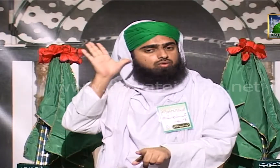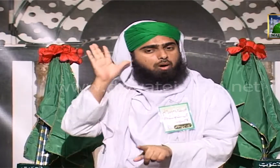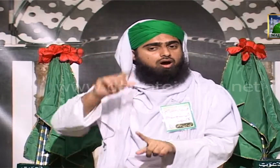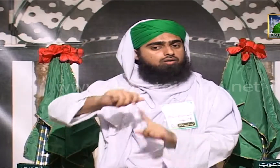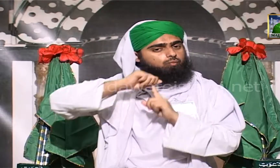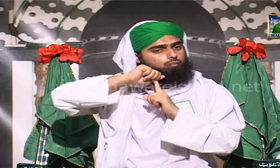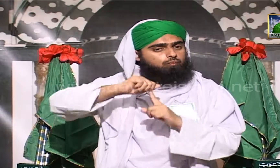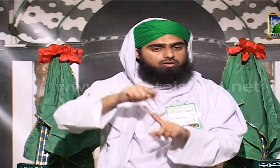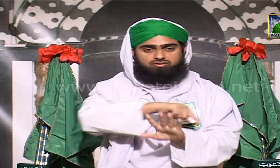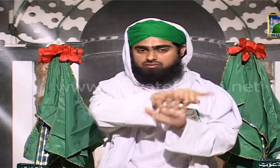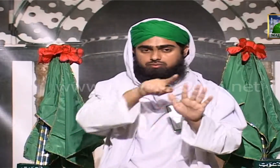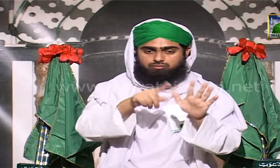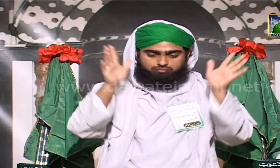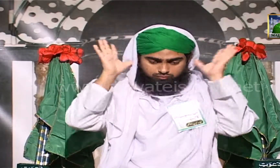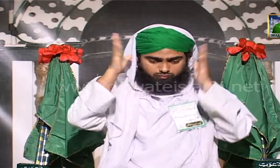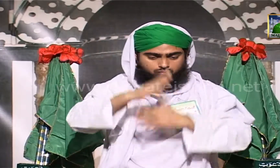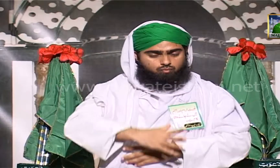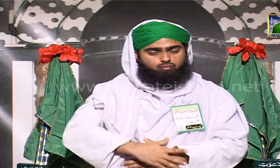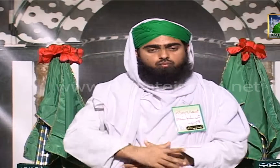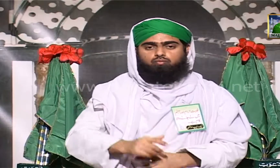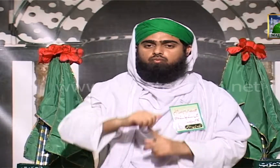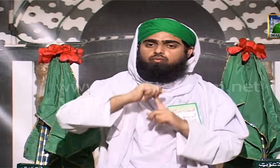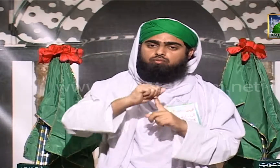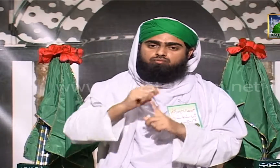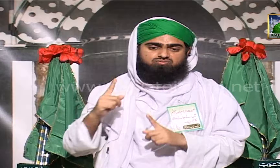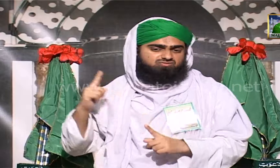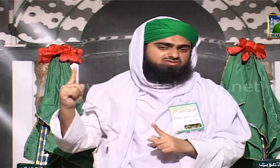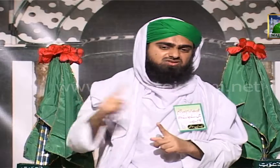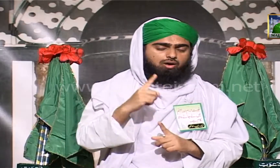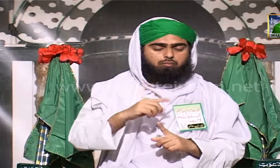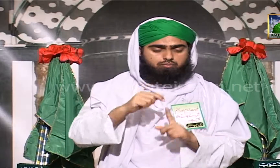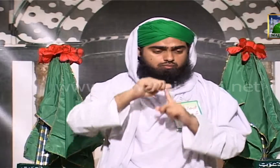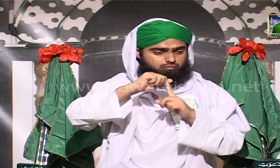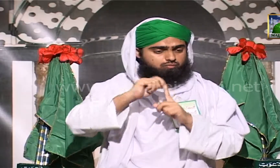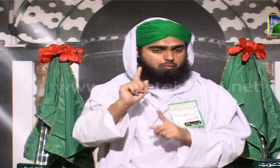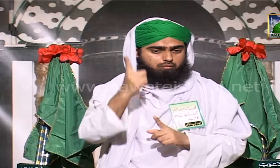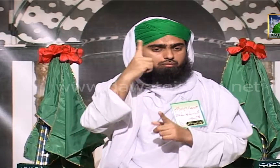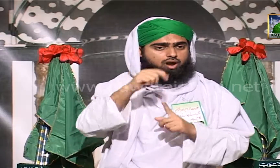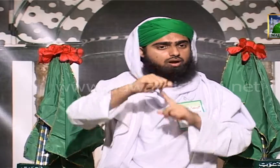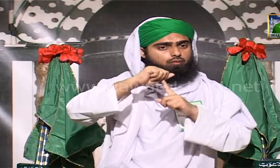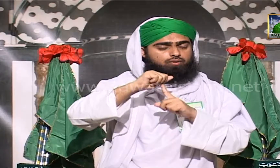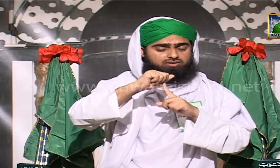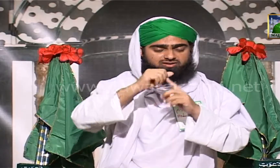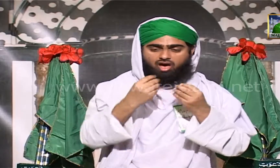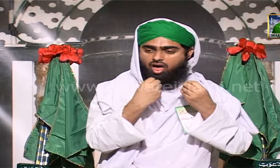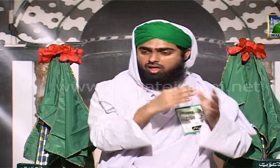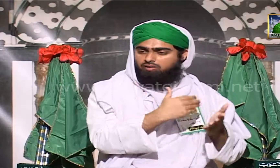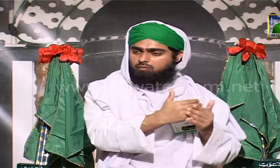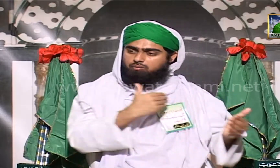پر، عاقل بالغ پر فرض اور فرض اولین ہے. تو نماز کسی صورت سے بھی ہمیں نہیں چھوڑنی